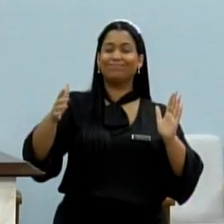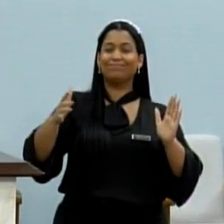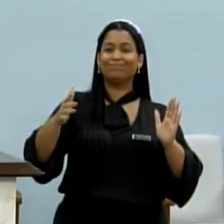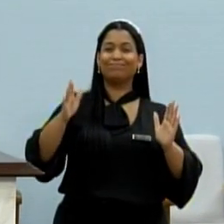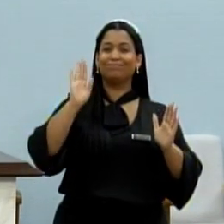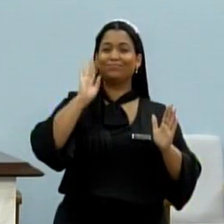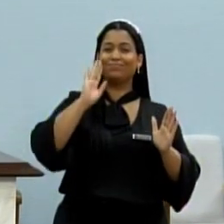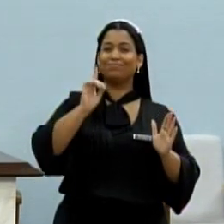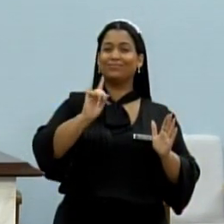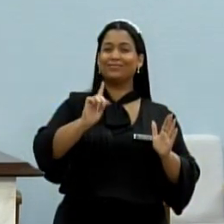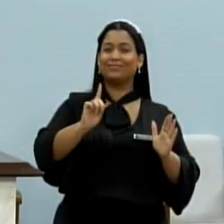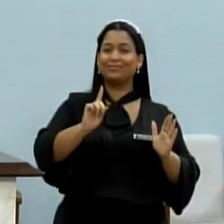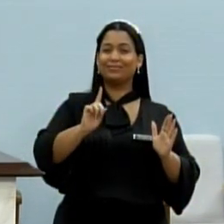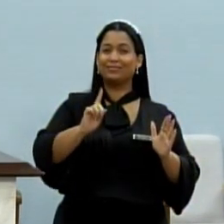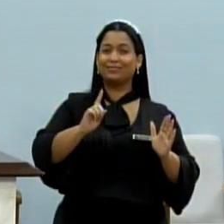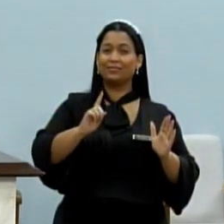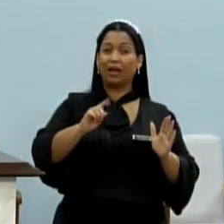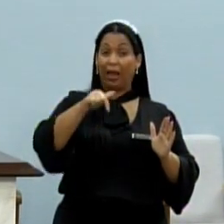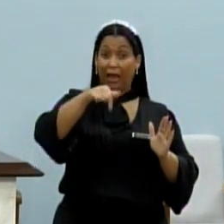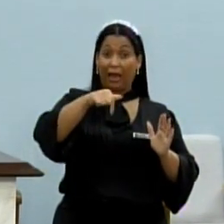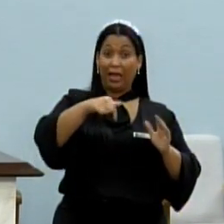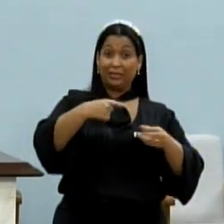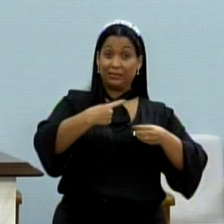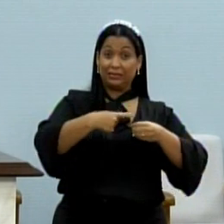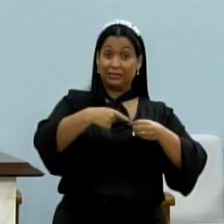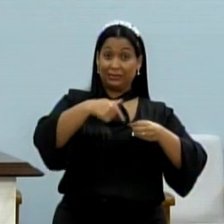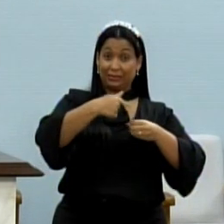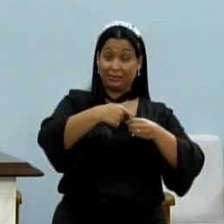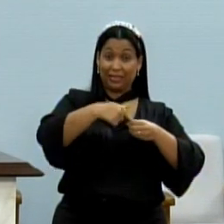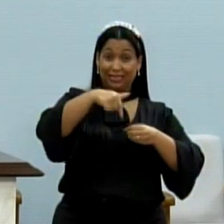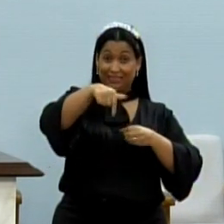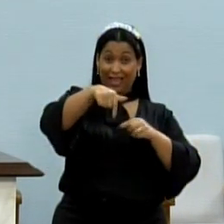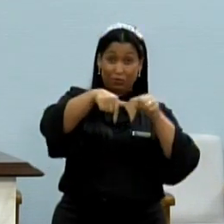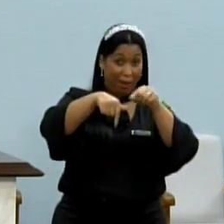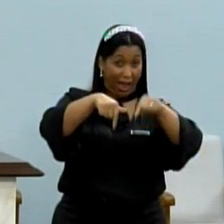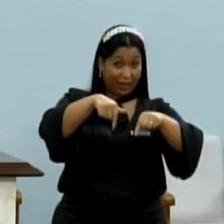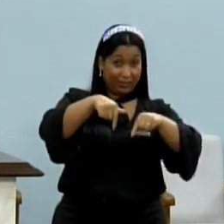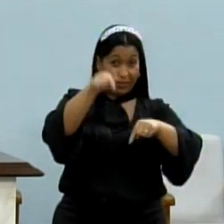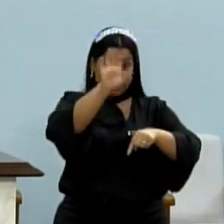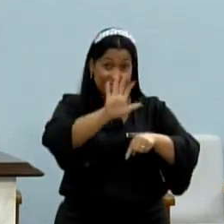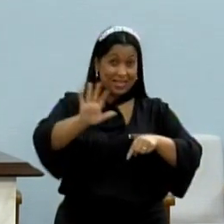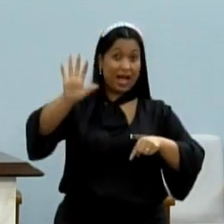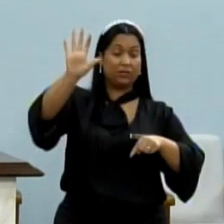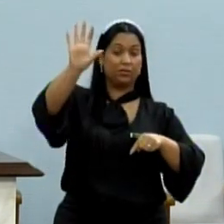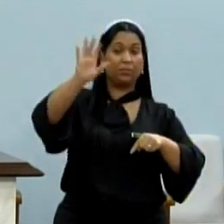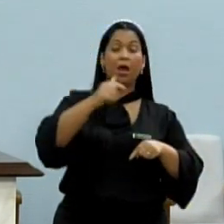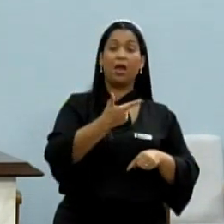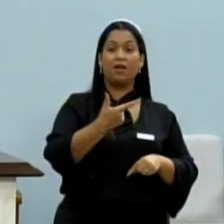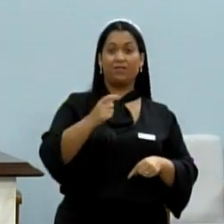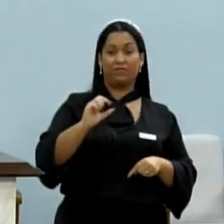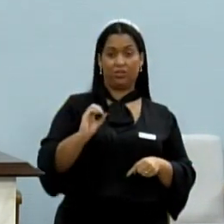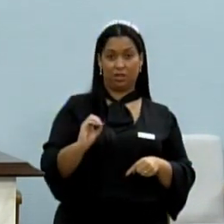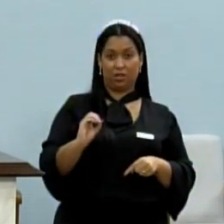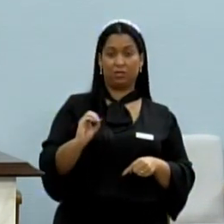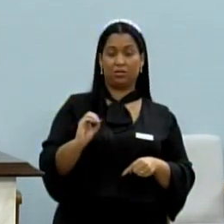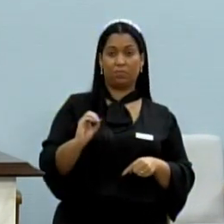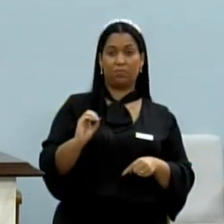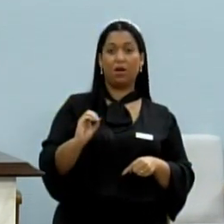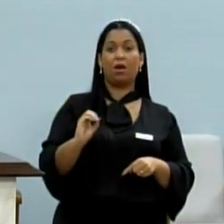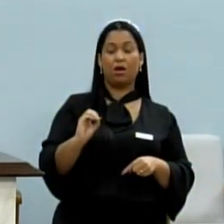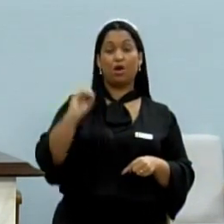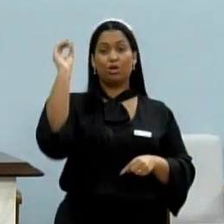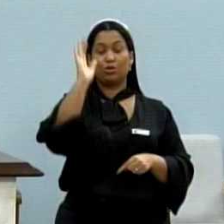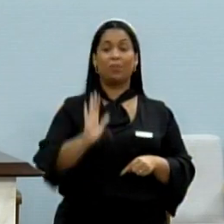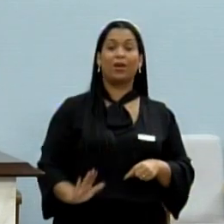Nós estamos entre a 7ª cidade do estado de São Paulo e a 20ª cidade no Brasil em número